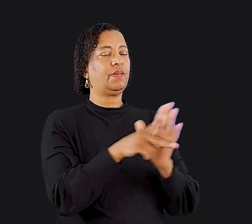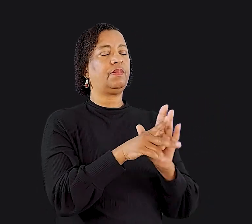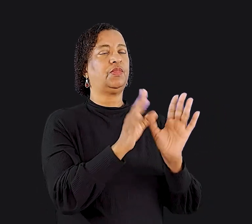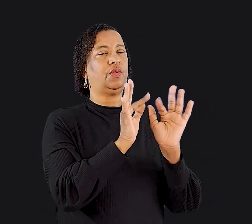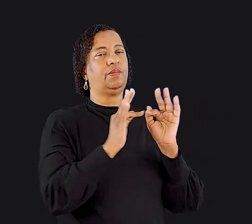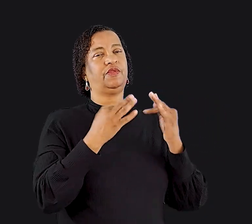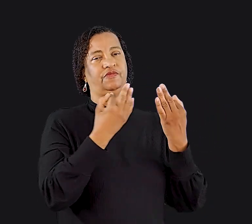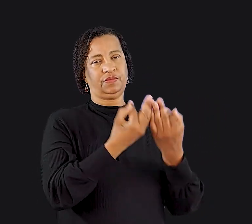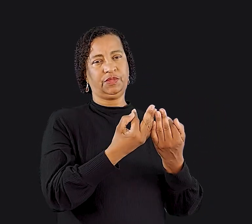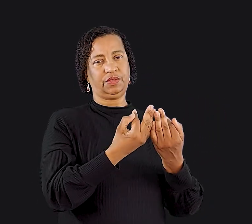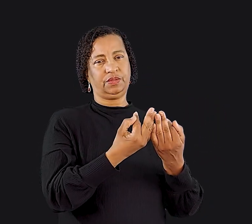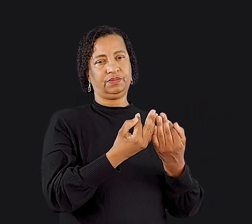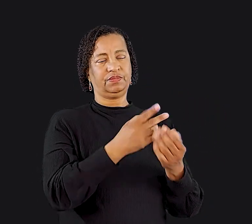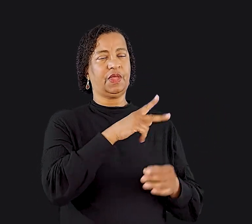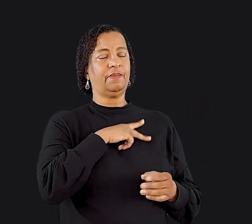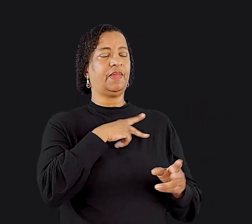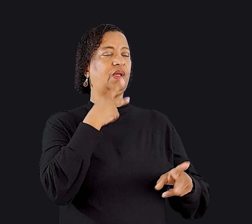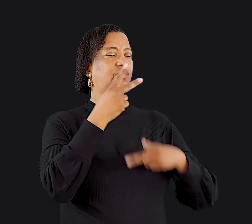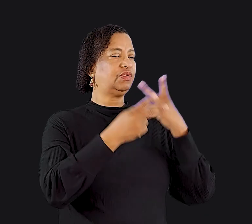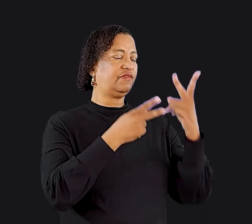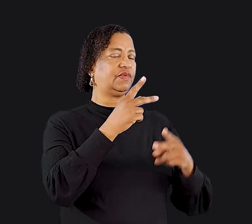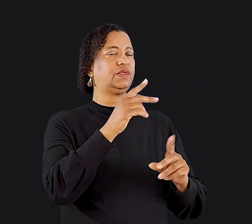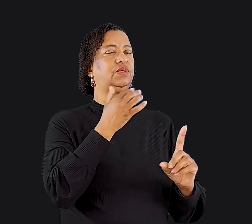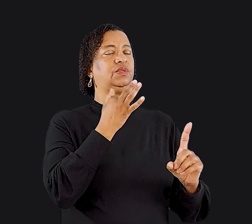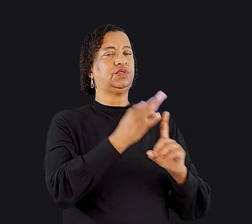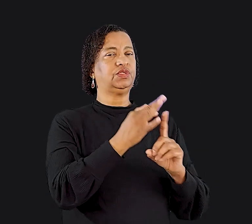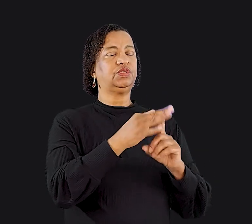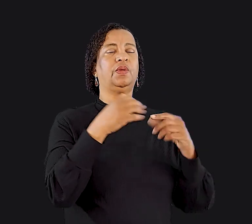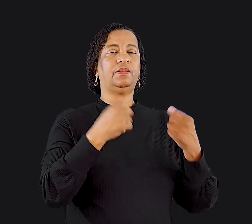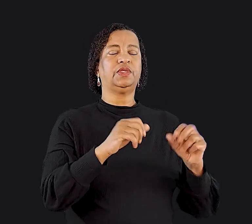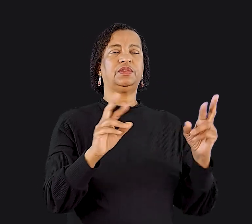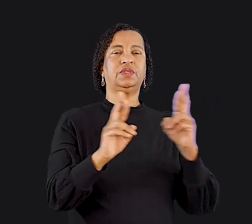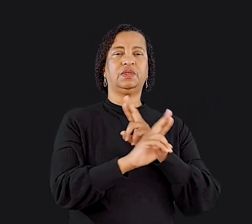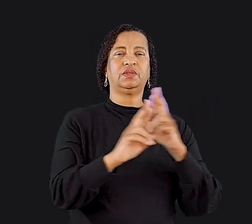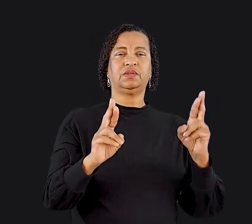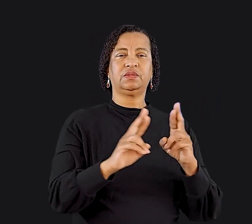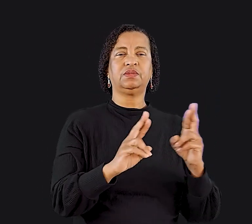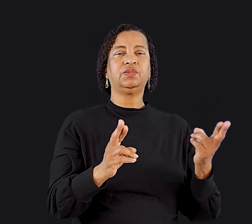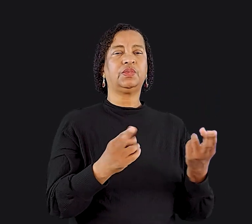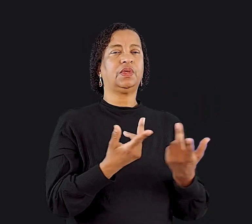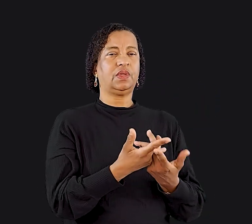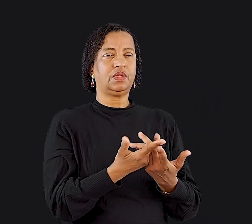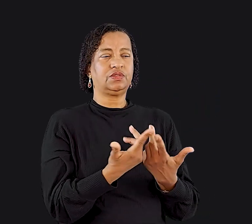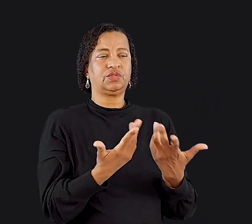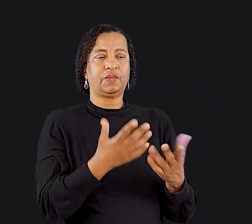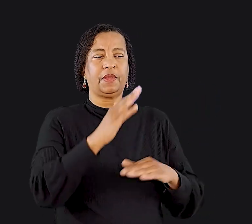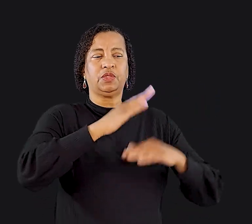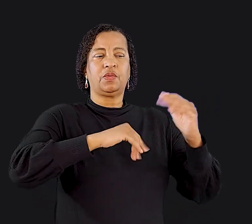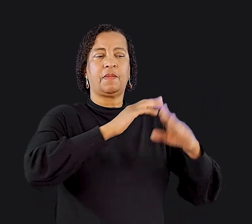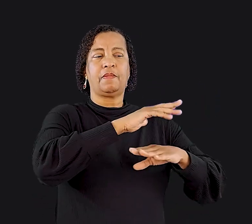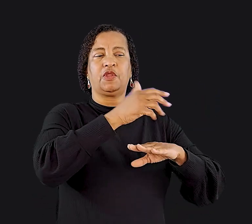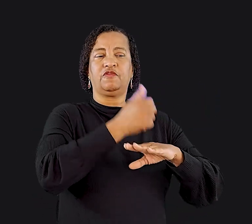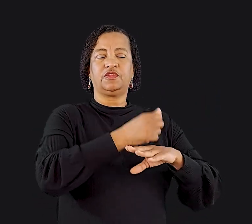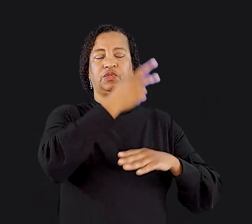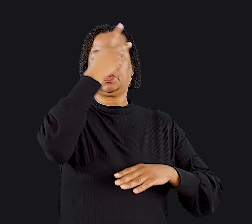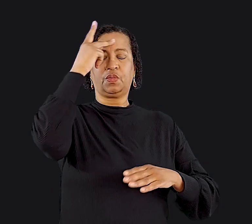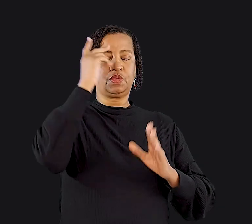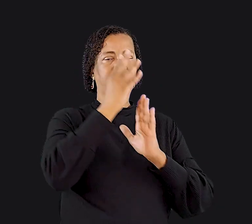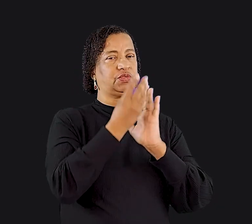família. Definitivamente, Paulo não está dizendo que Timóteo deveria ter um relacionamento estritamente profissional com as pessoas da